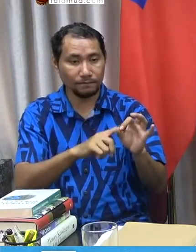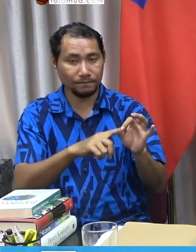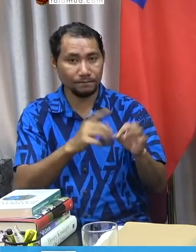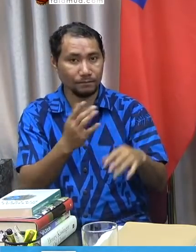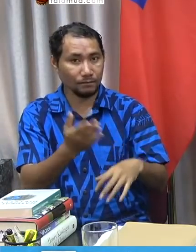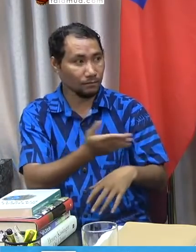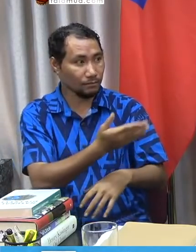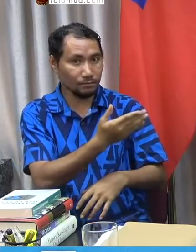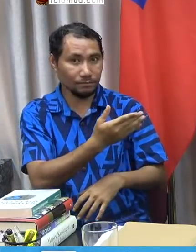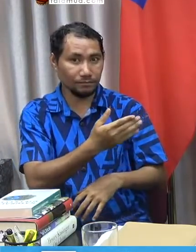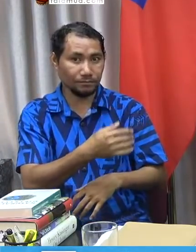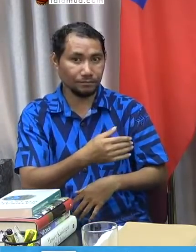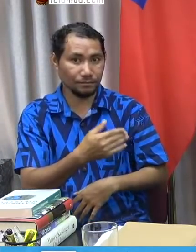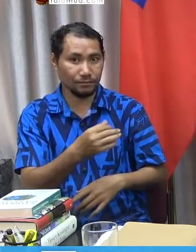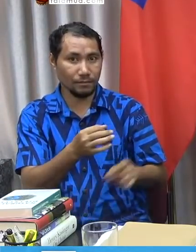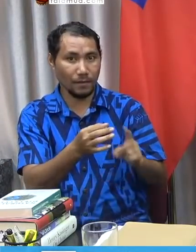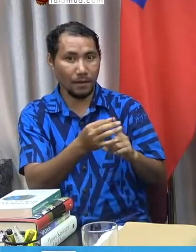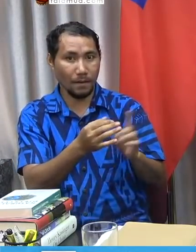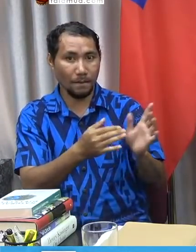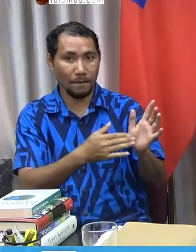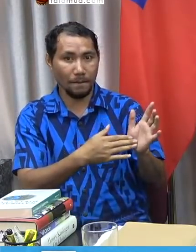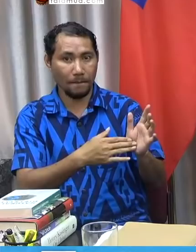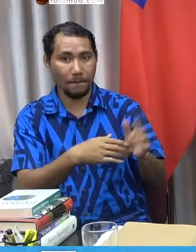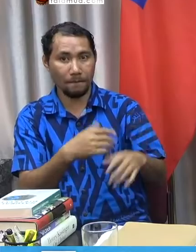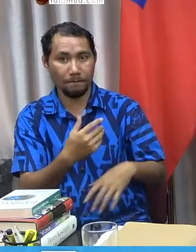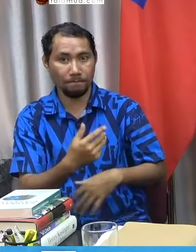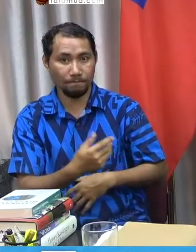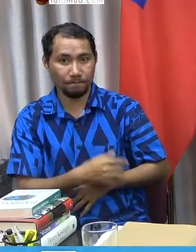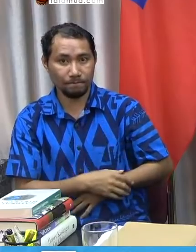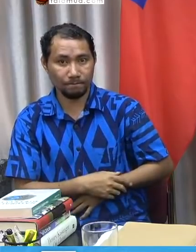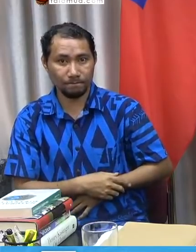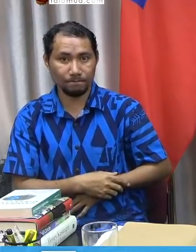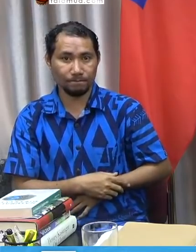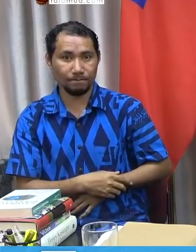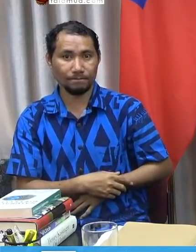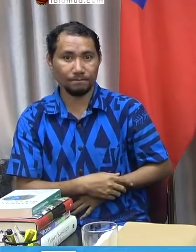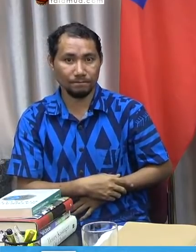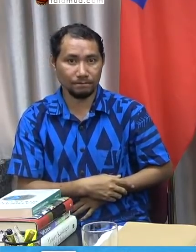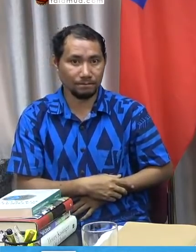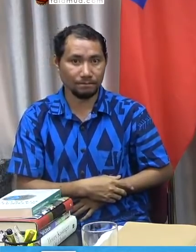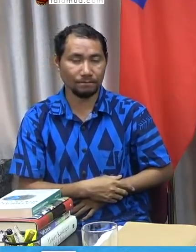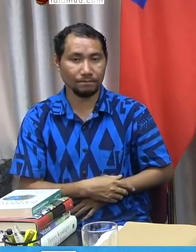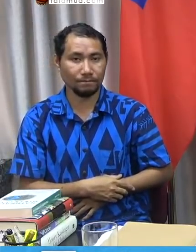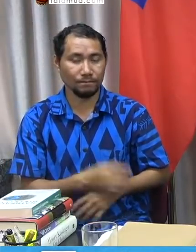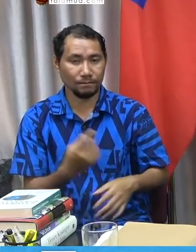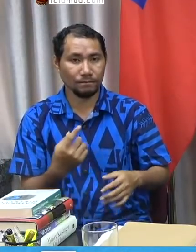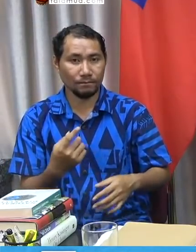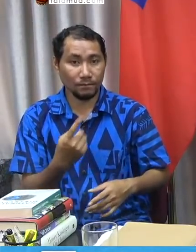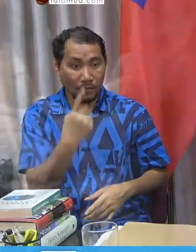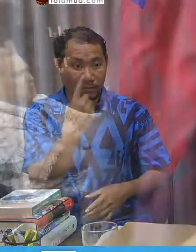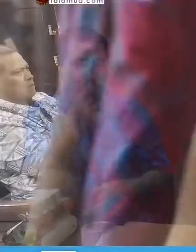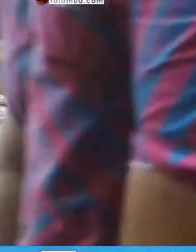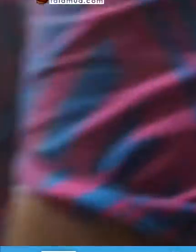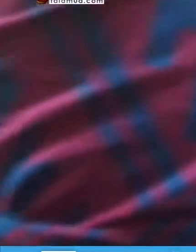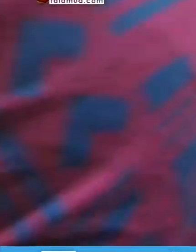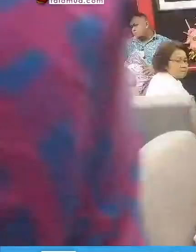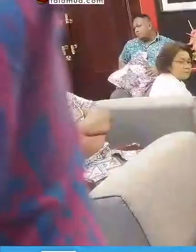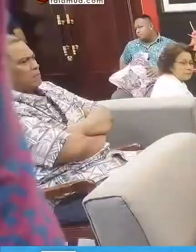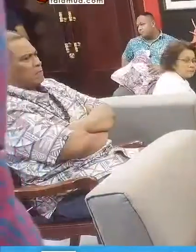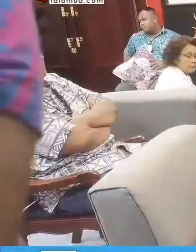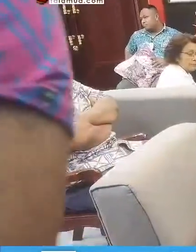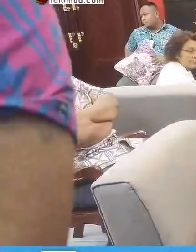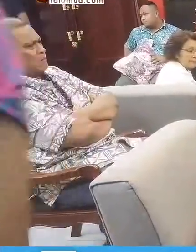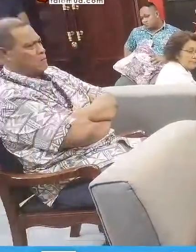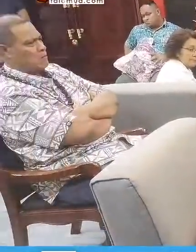Whaptai o le talo mo na sapsile le no sile o tanga vai o le kuma e o Samoa o tanga tasau te sini whamon mole. o